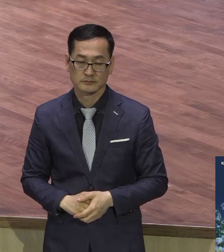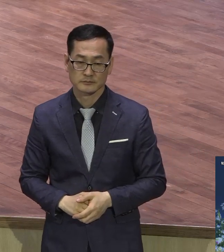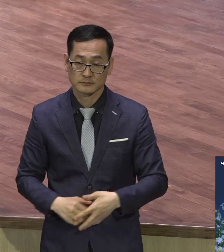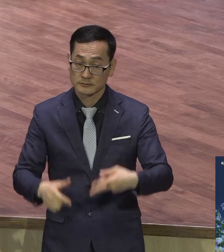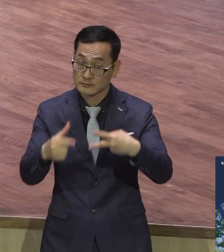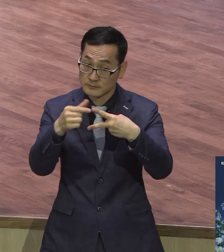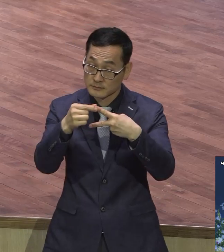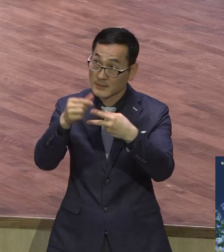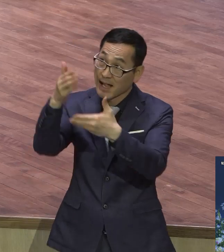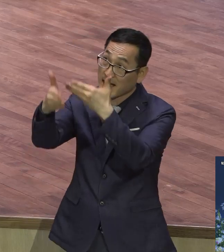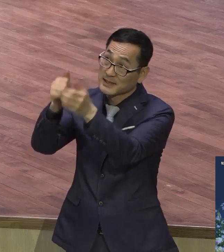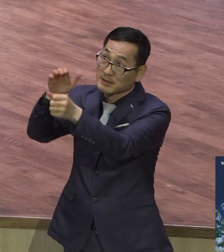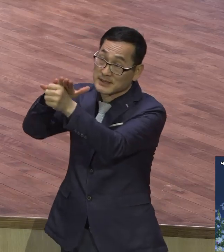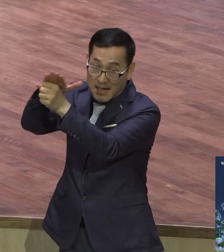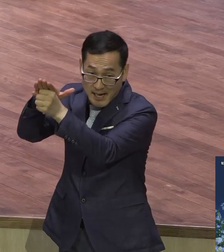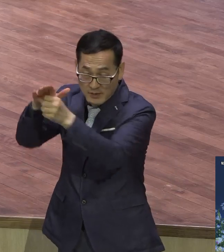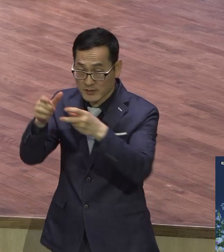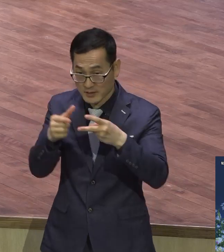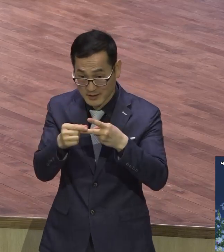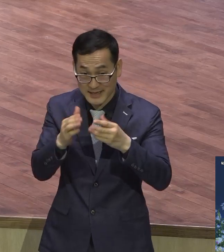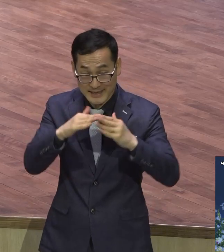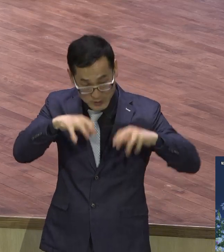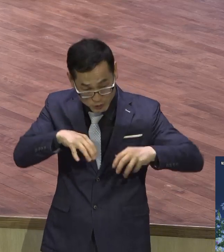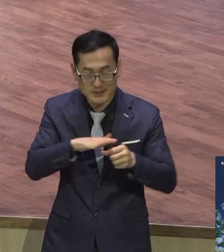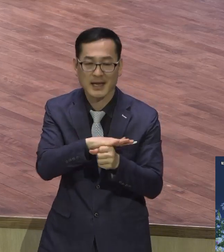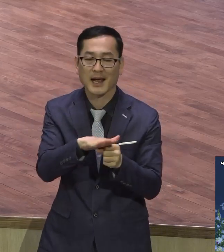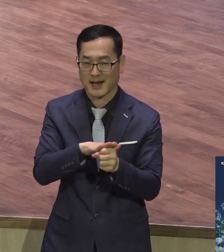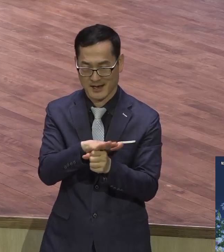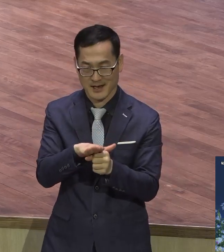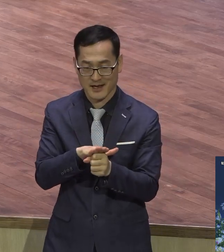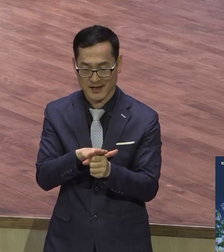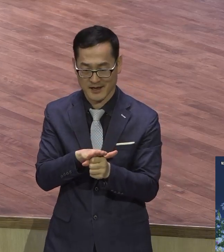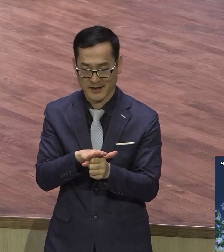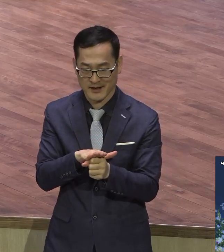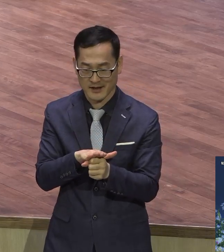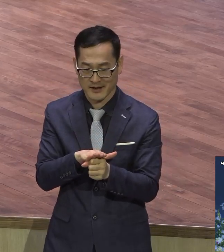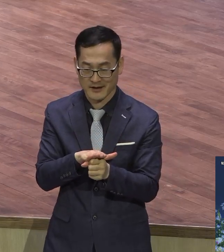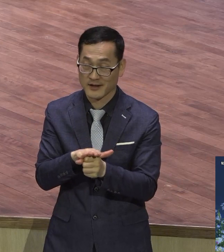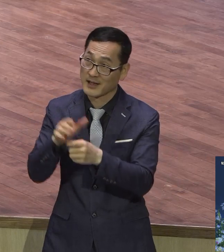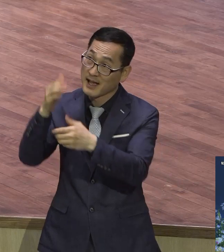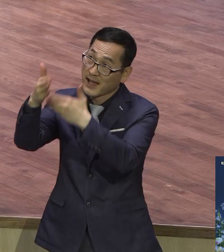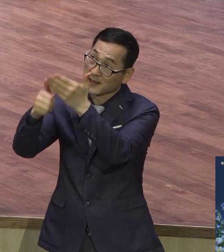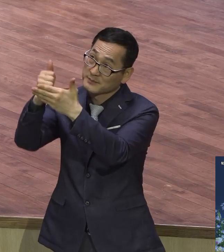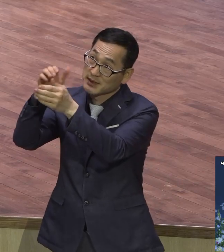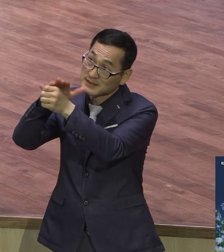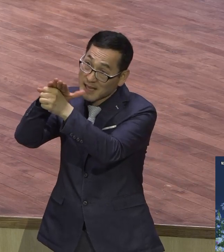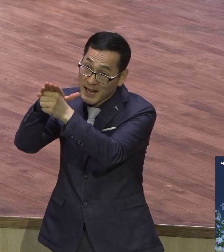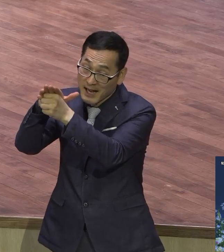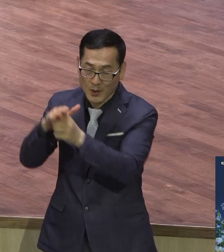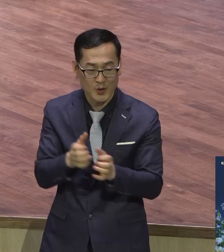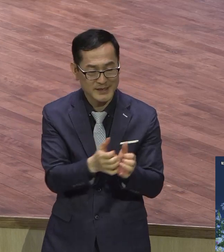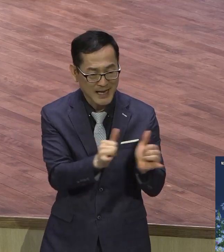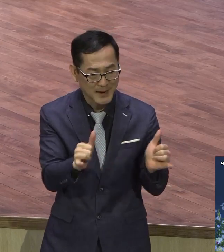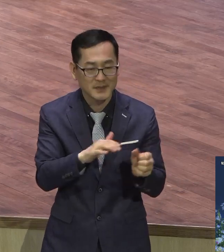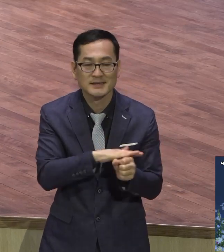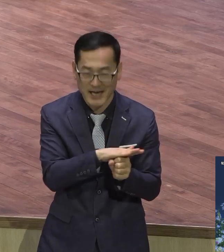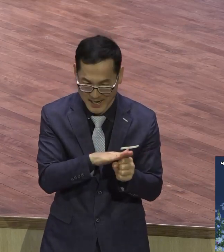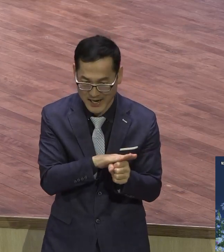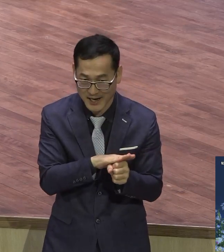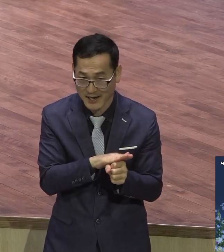하나님을 사랑하고 이웃을 사랑하고. 하나님을 사랑하고 사람을 사랑하라.